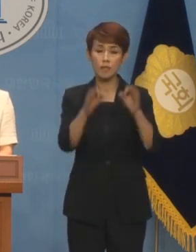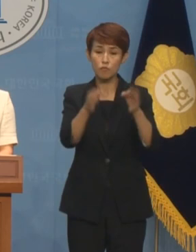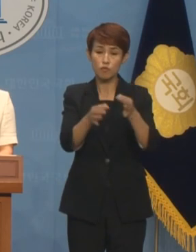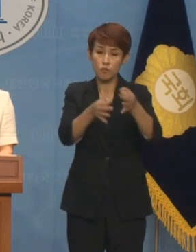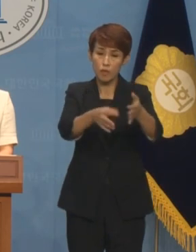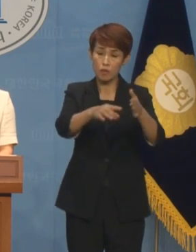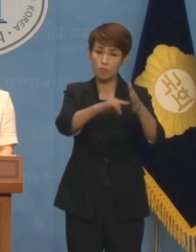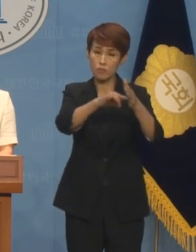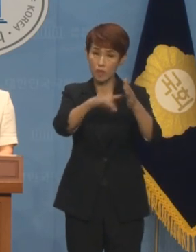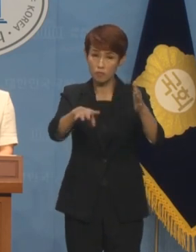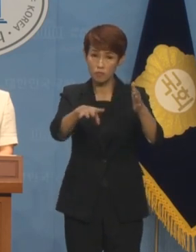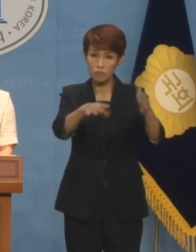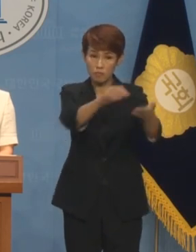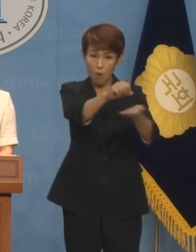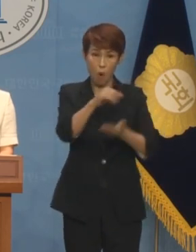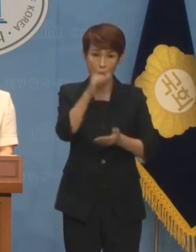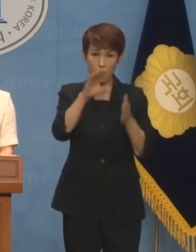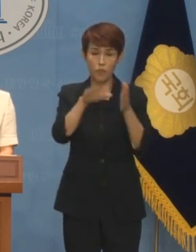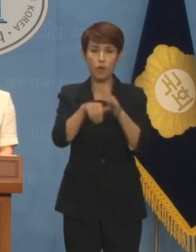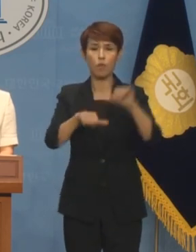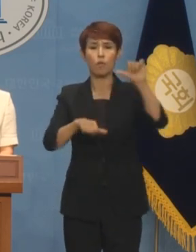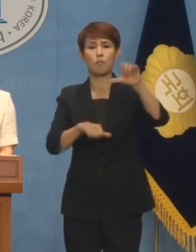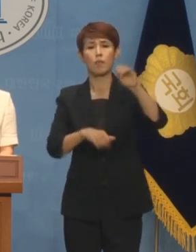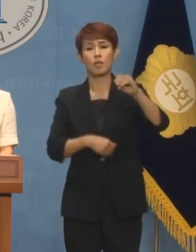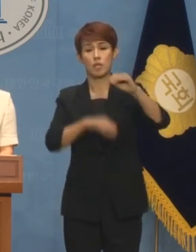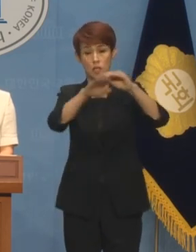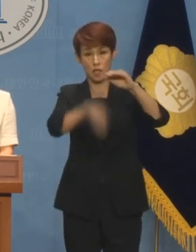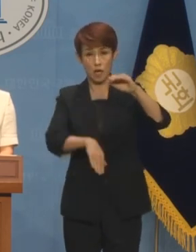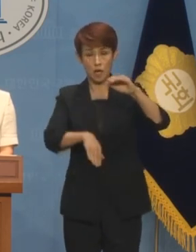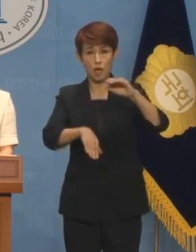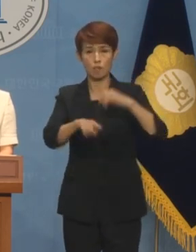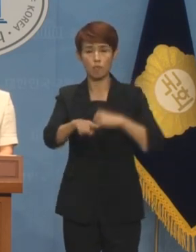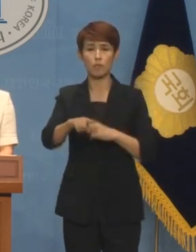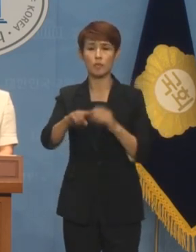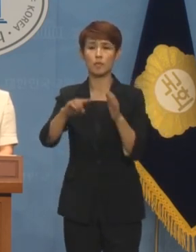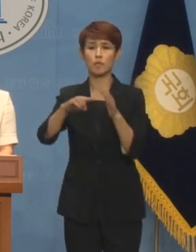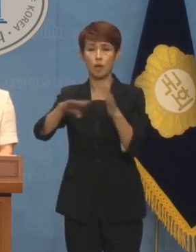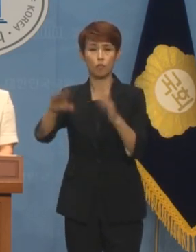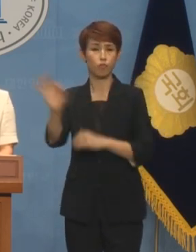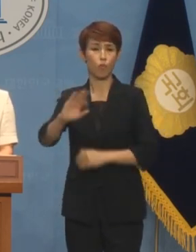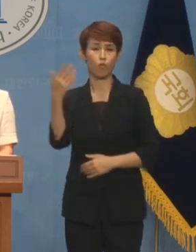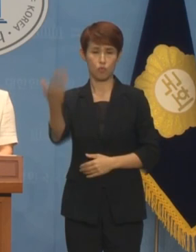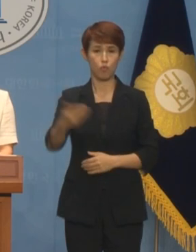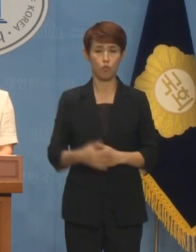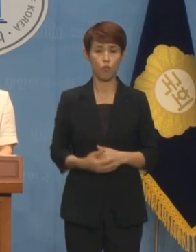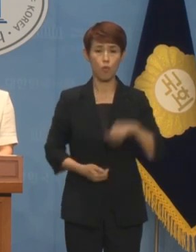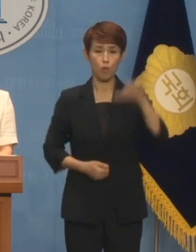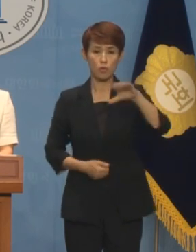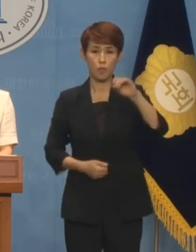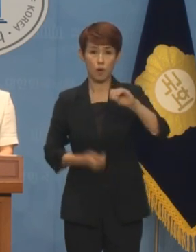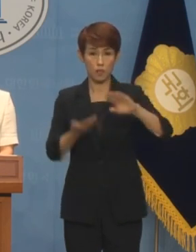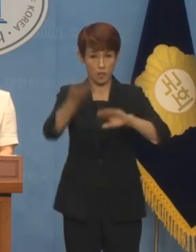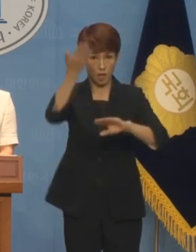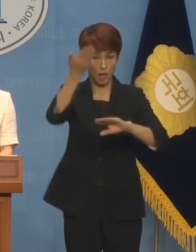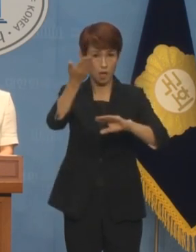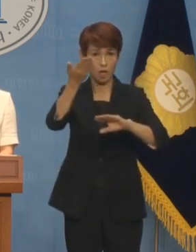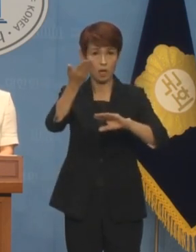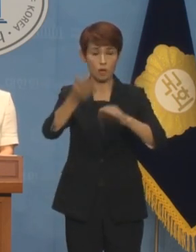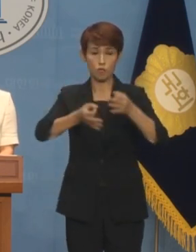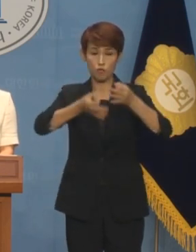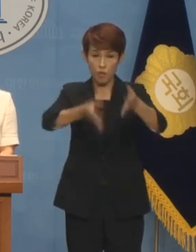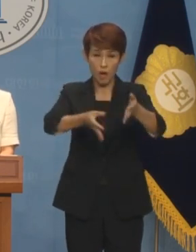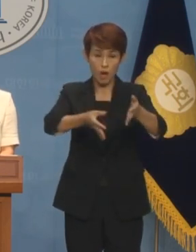금융투자소득세를 도입하며 5천만 원 이하 소득은 이미 비과세했습니다. 5천만 원 이상의 금융투자 소득을